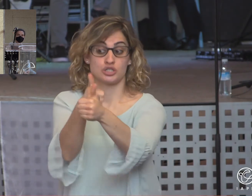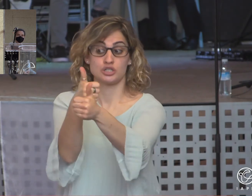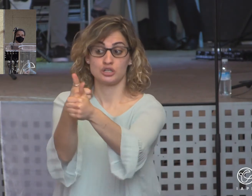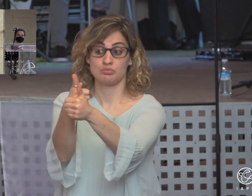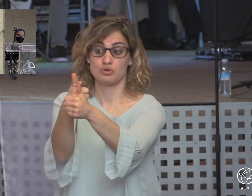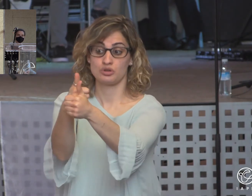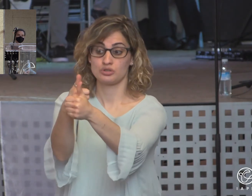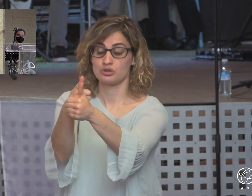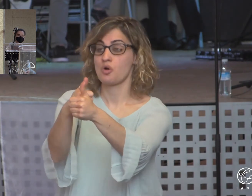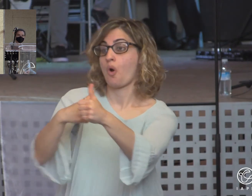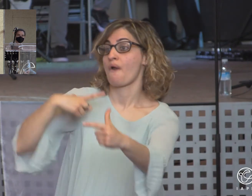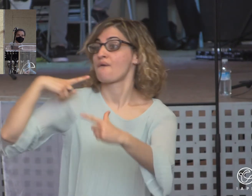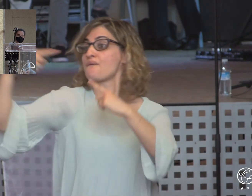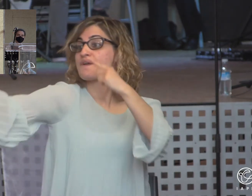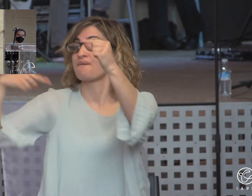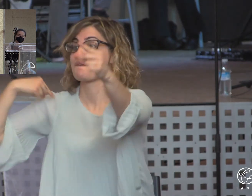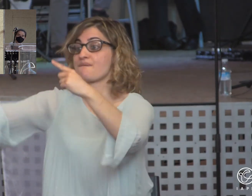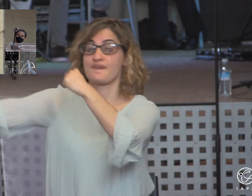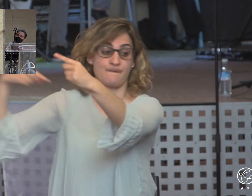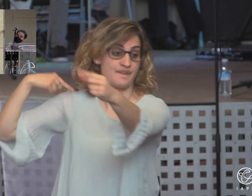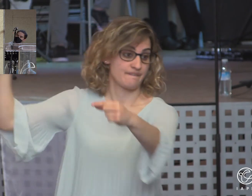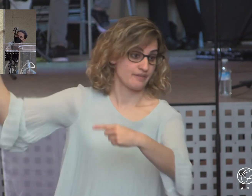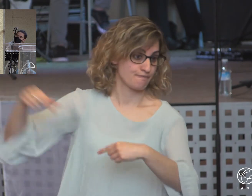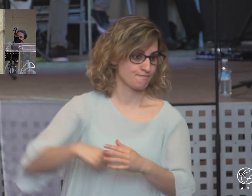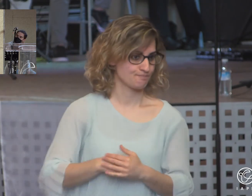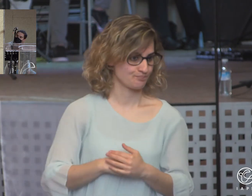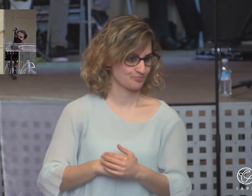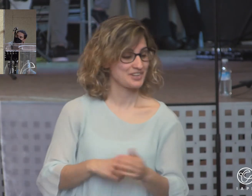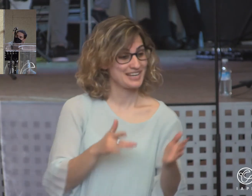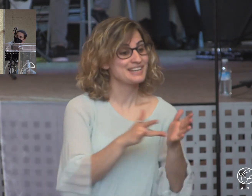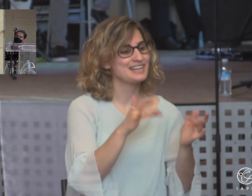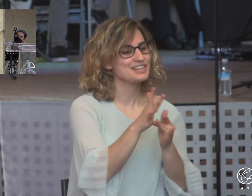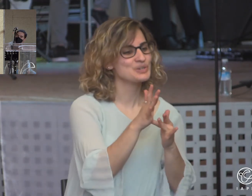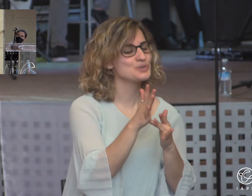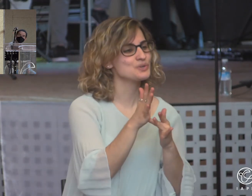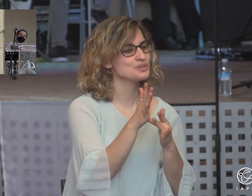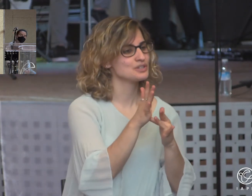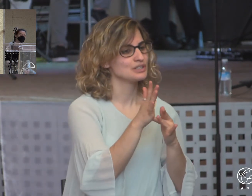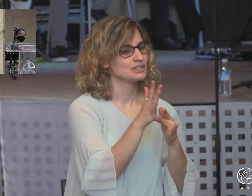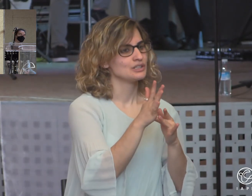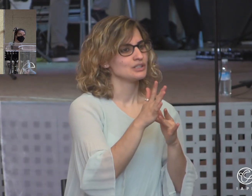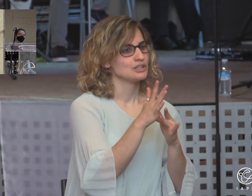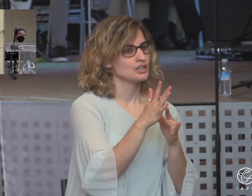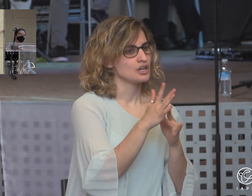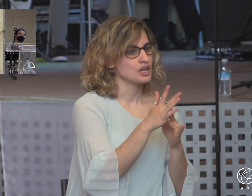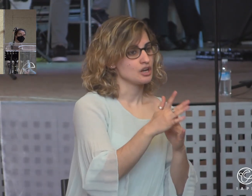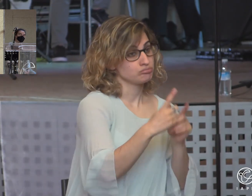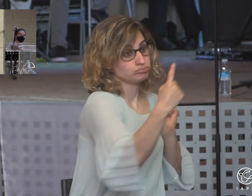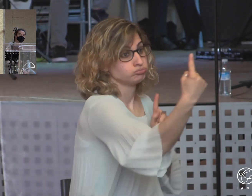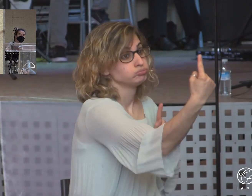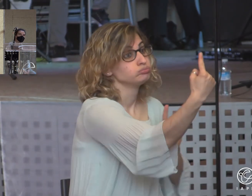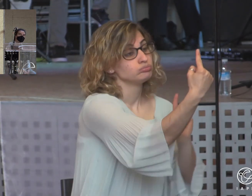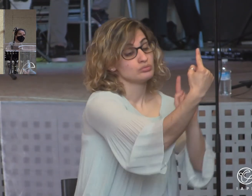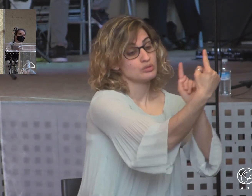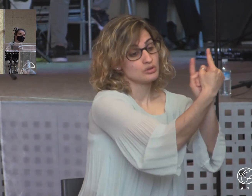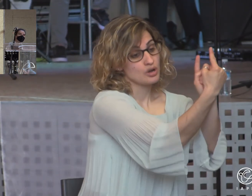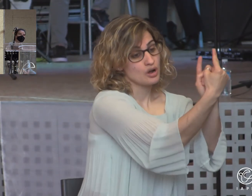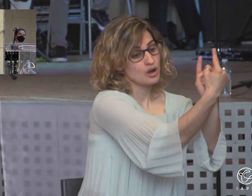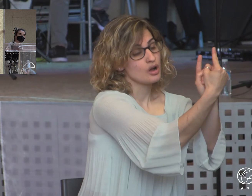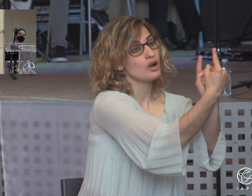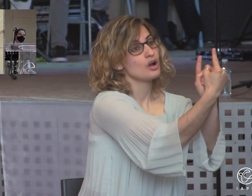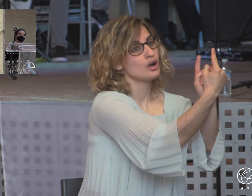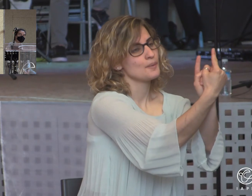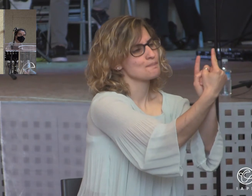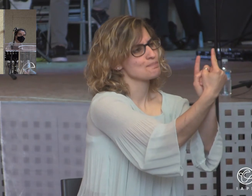dispersados. Llevan a Jesús delante de distintas autoridades. Y